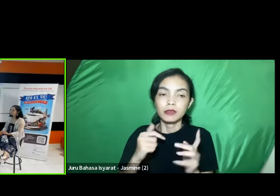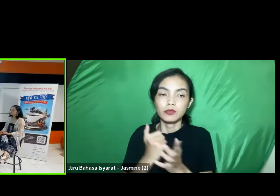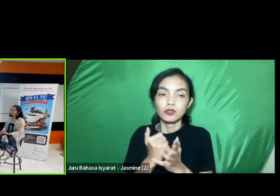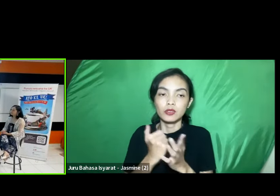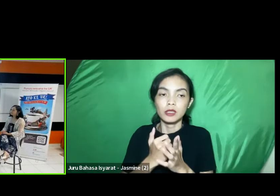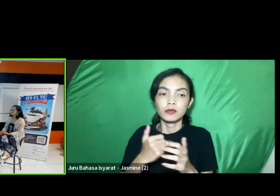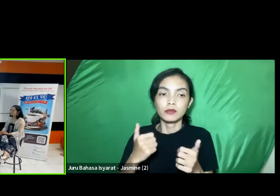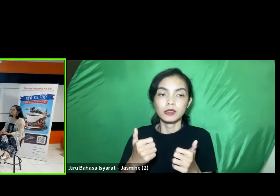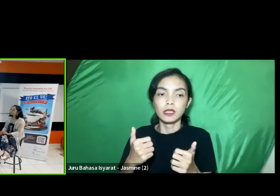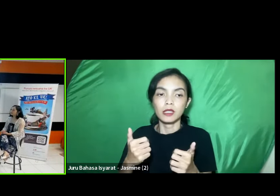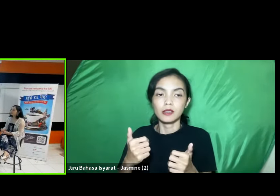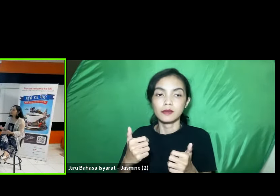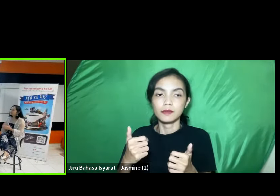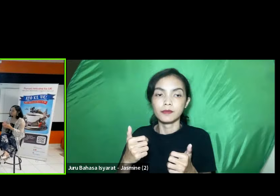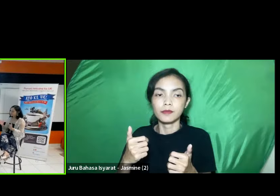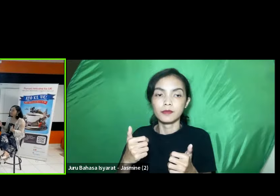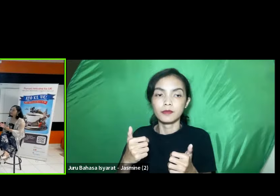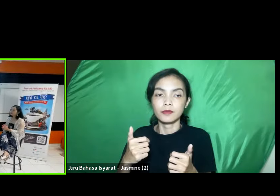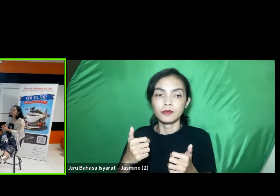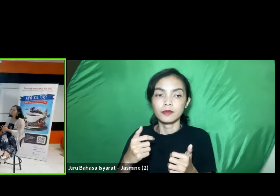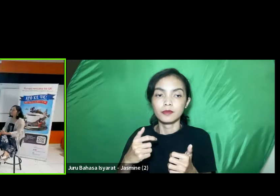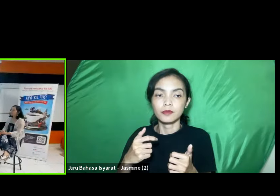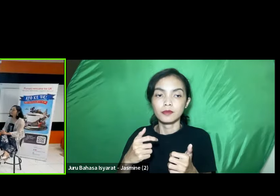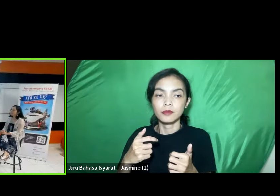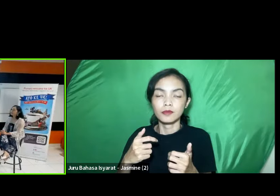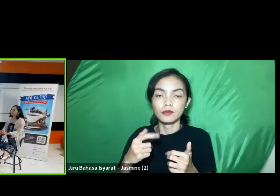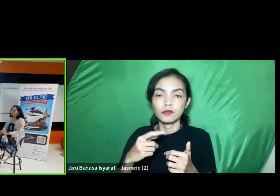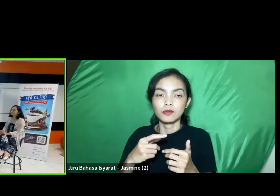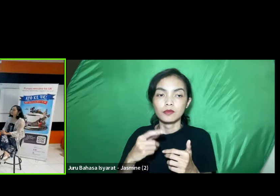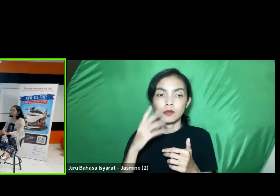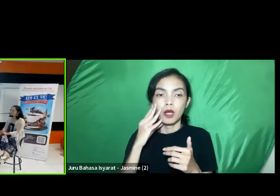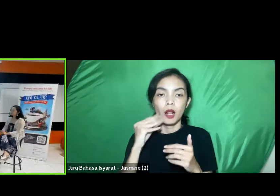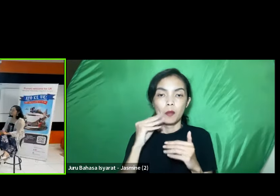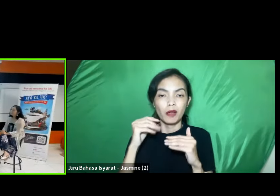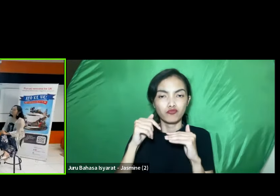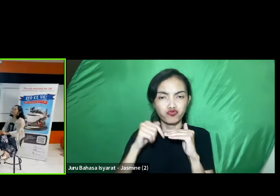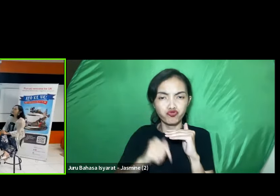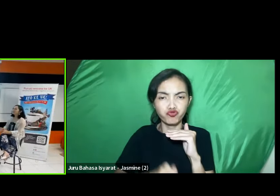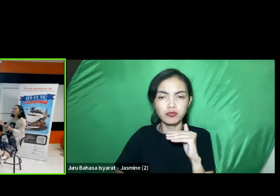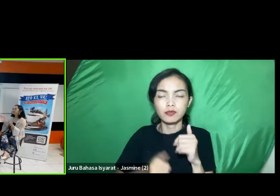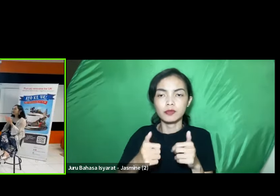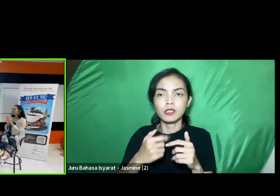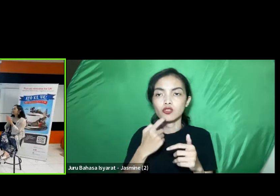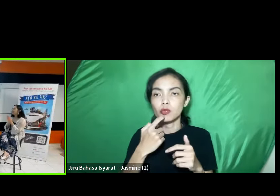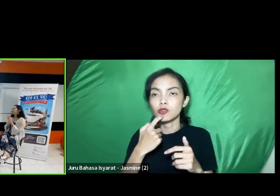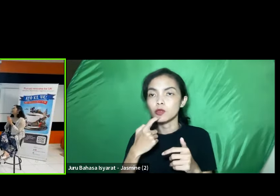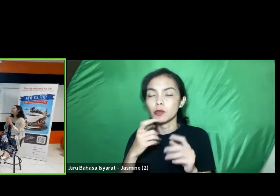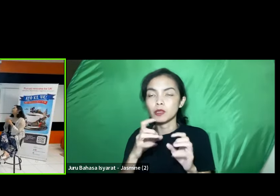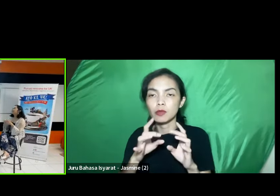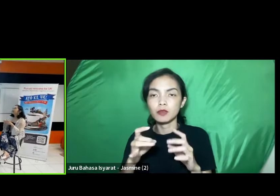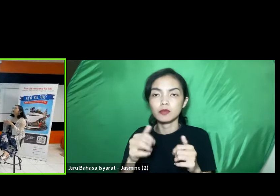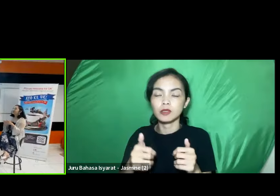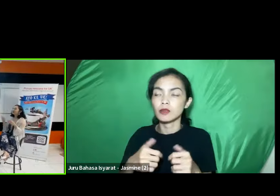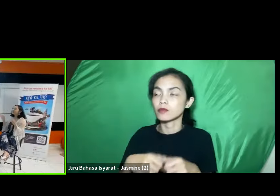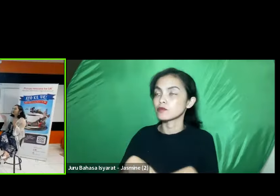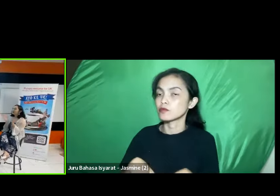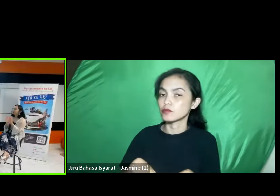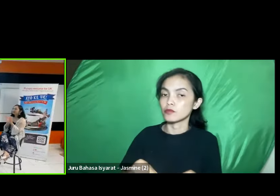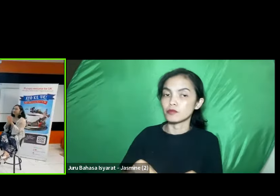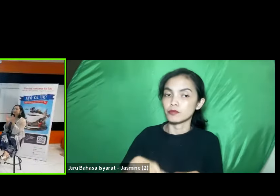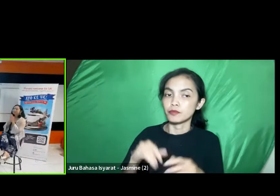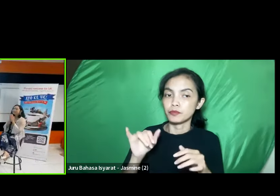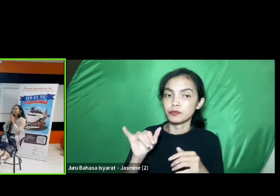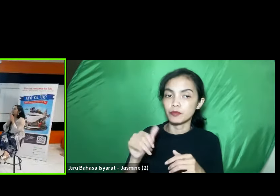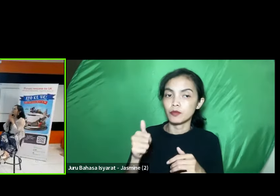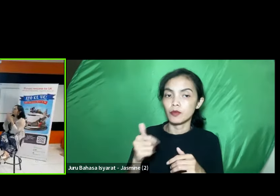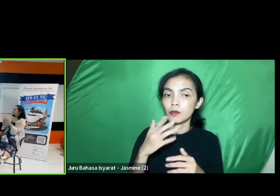eh apa sih di experience that we can do year Iya gitu oke thank you banget Kak Raras nah eh